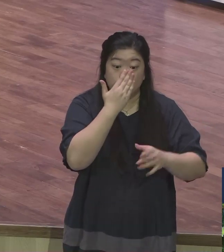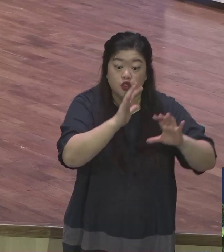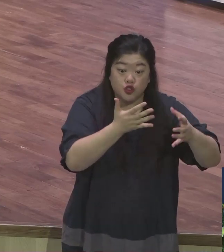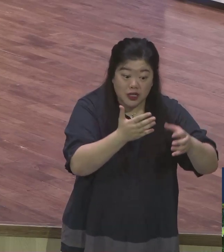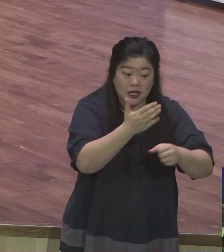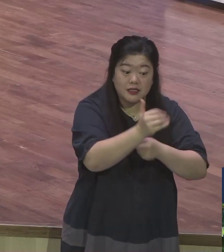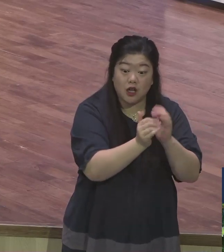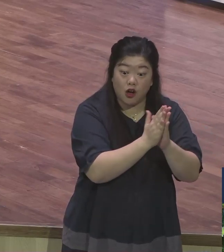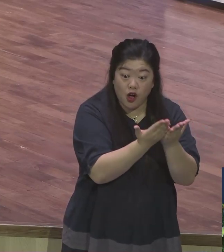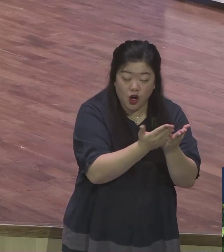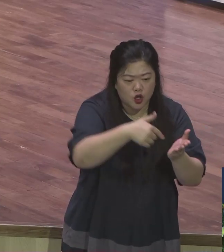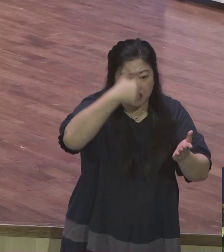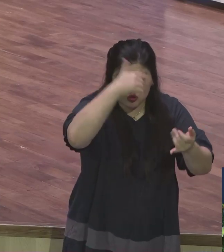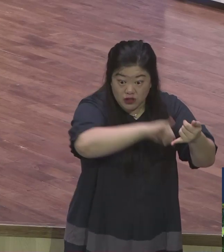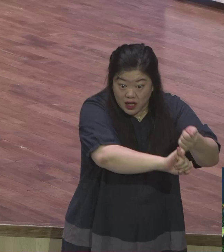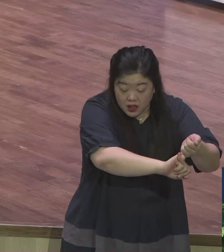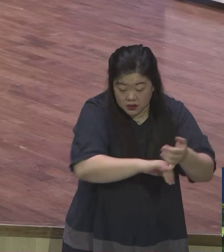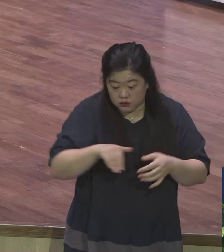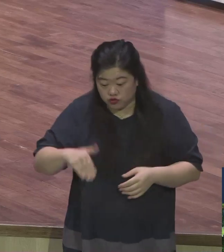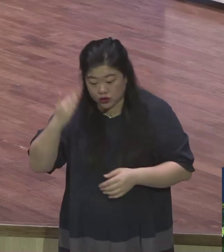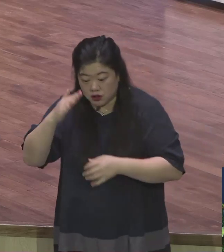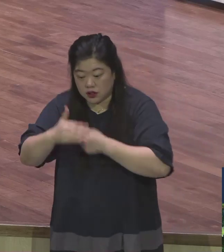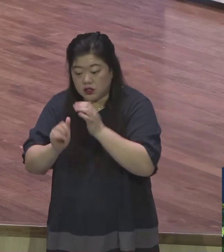구약 율법이에요. 율법에 딱 갇혀 있어요.